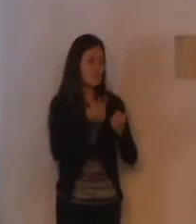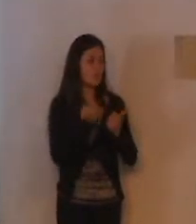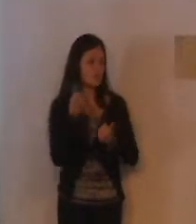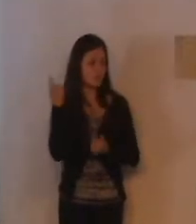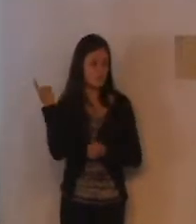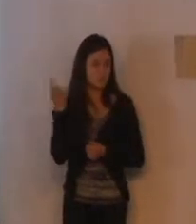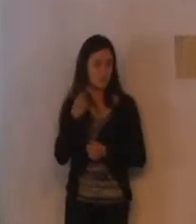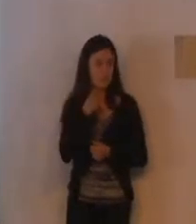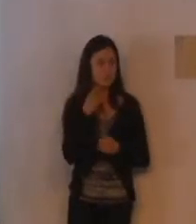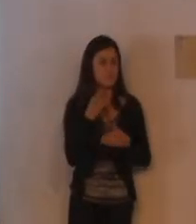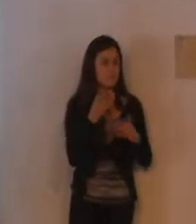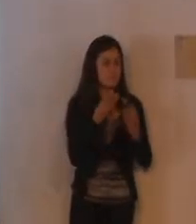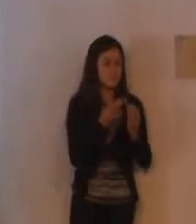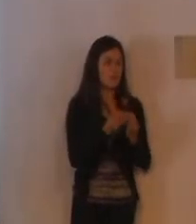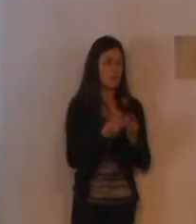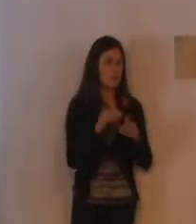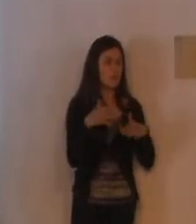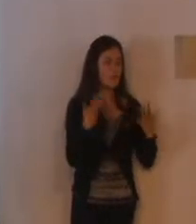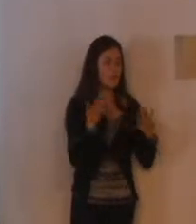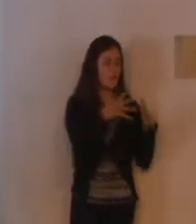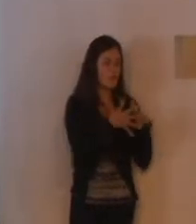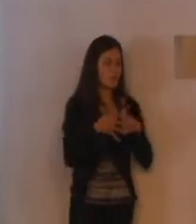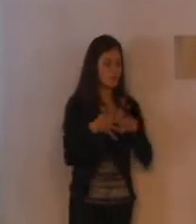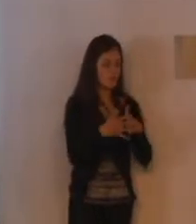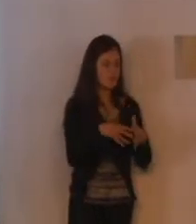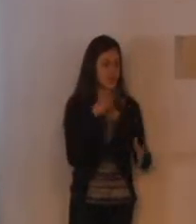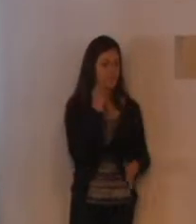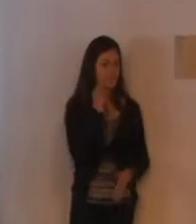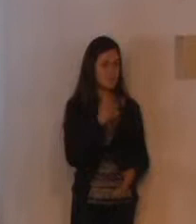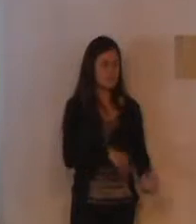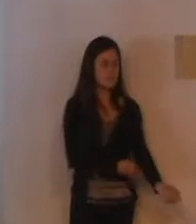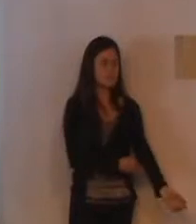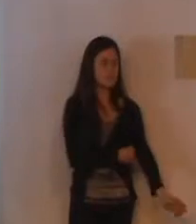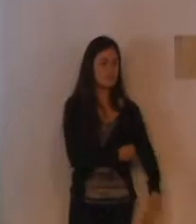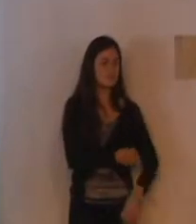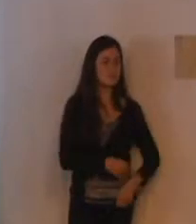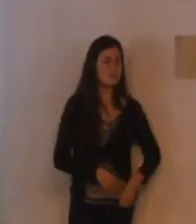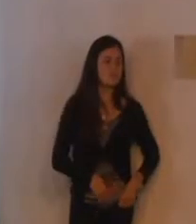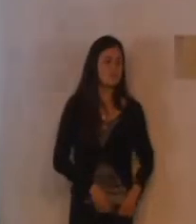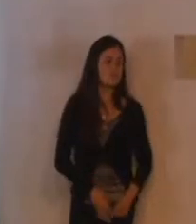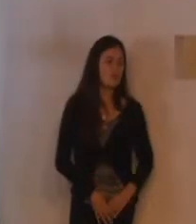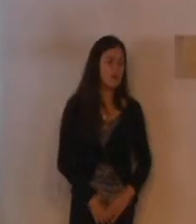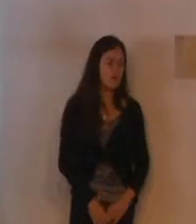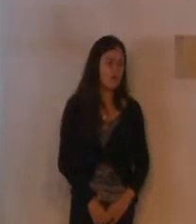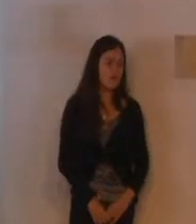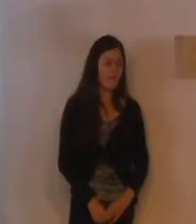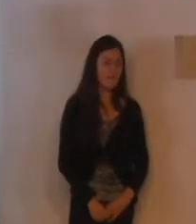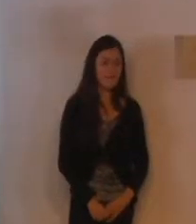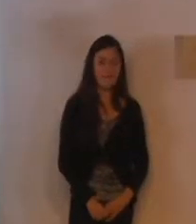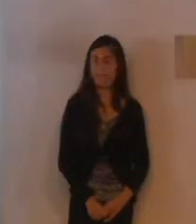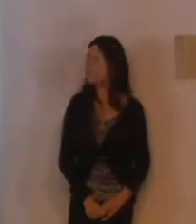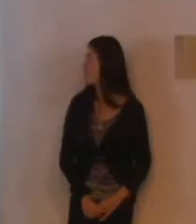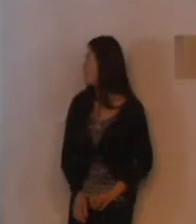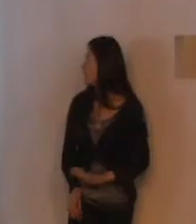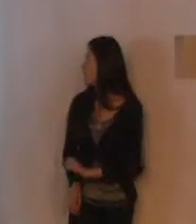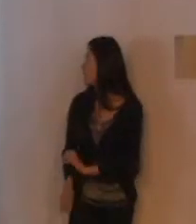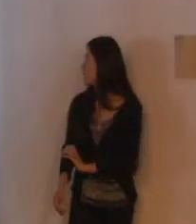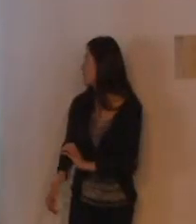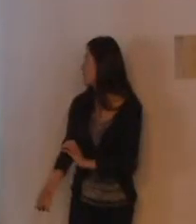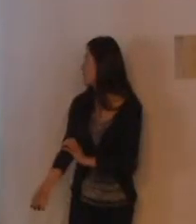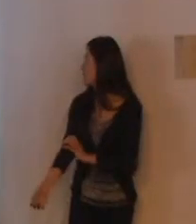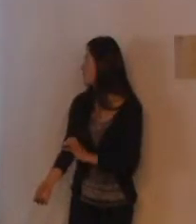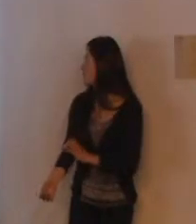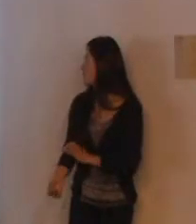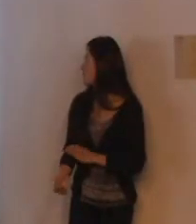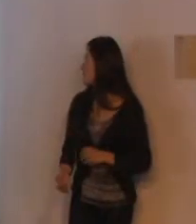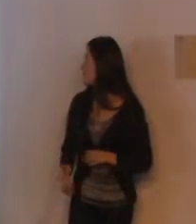la siguiente: ¿de qué manera la sistematización de experiencias sobre concepciones y usos de la comunicación aumentativa y alternativa de